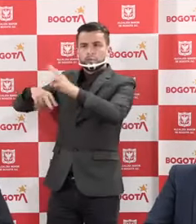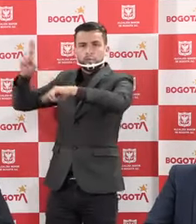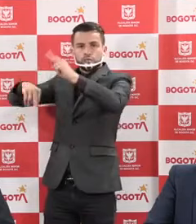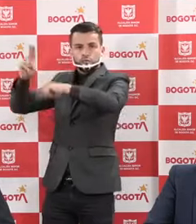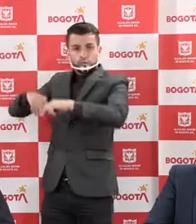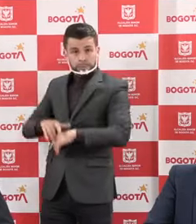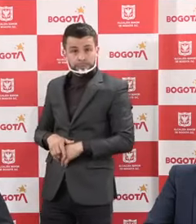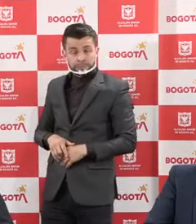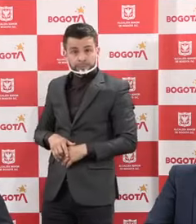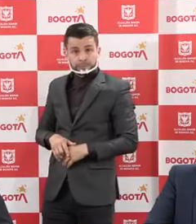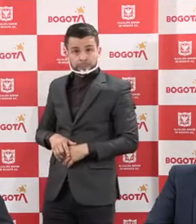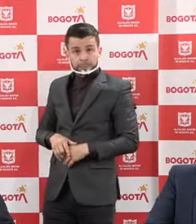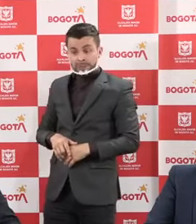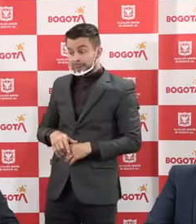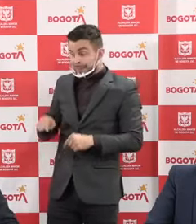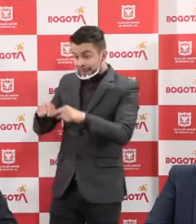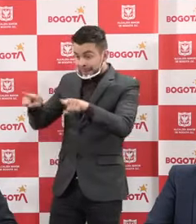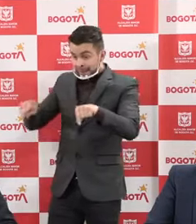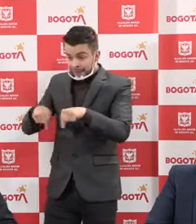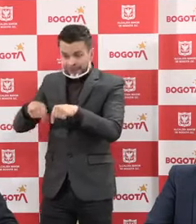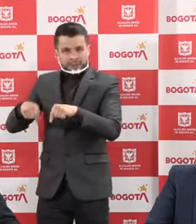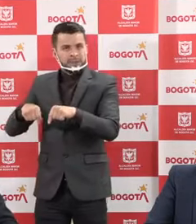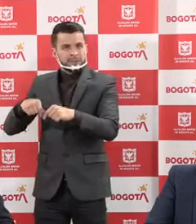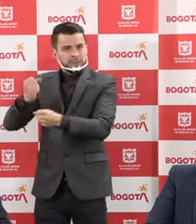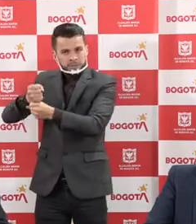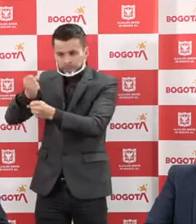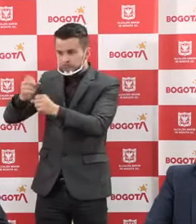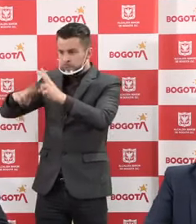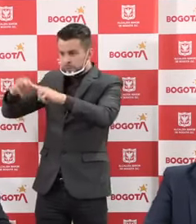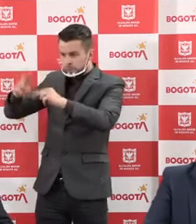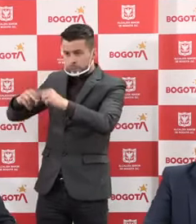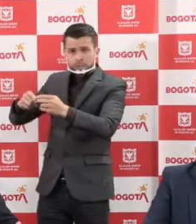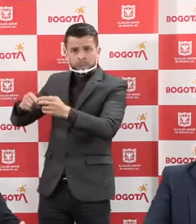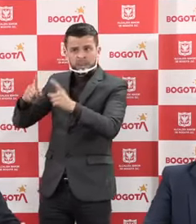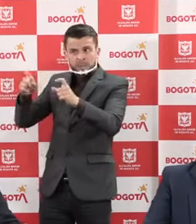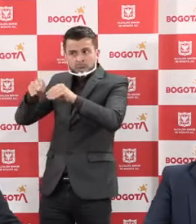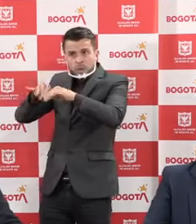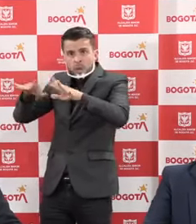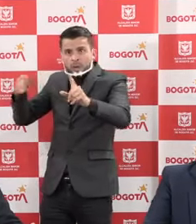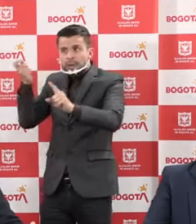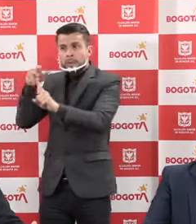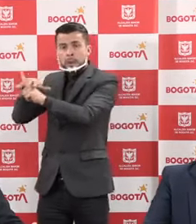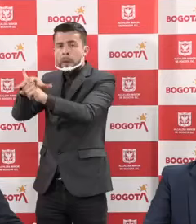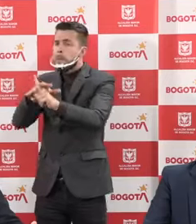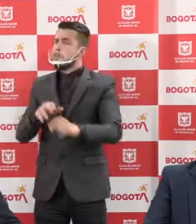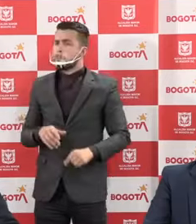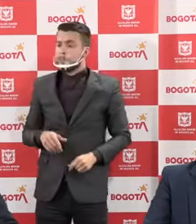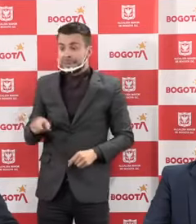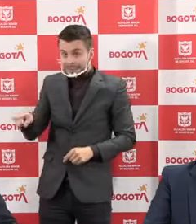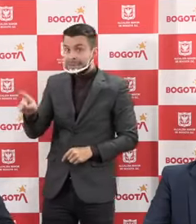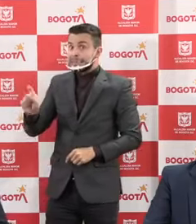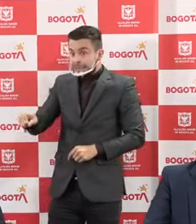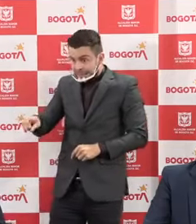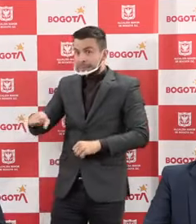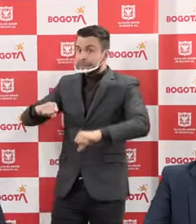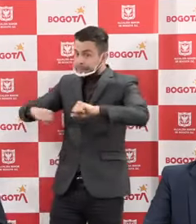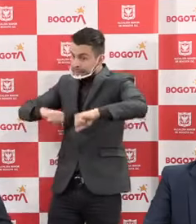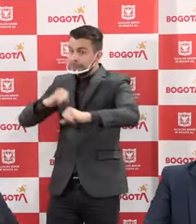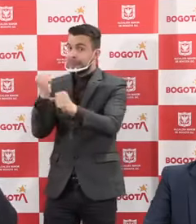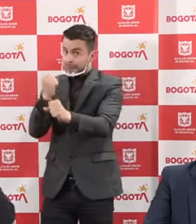epidemiológico y que por su naturaleza y continuidad de procesos es necesario y funcionará de lunes a